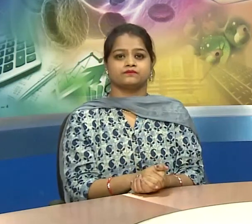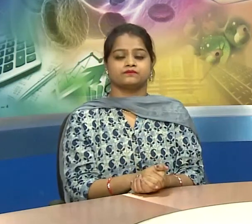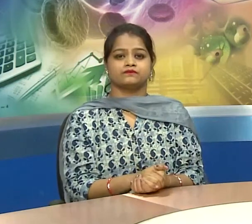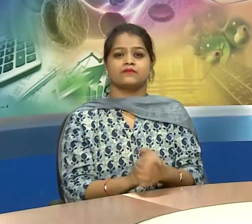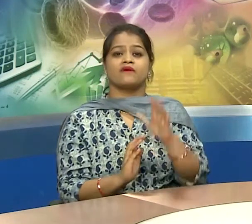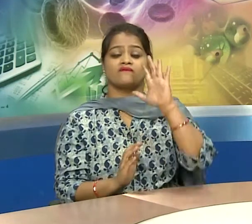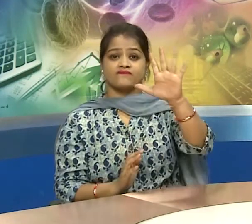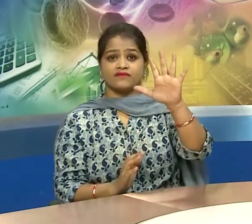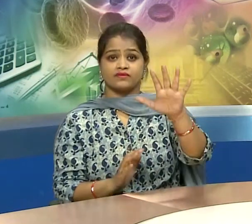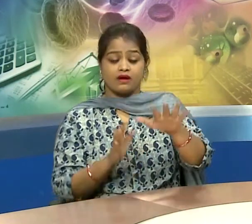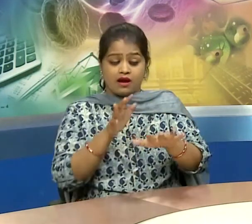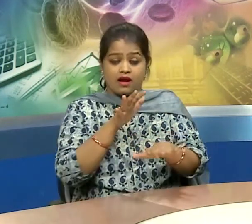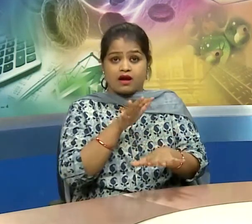सूत्र वाक्यों का प्रयोग करते हुए